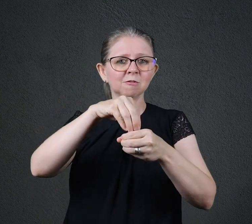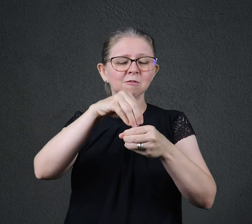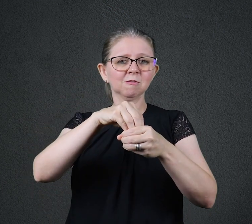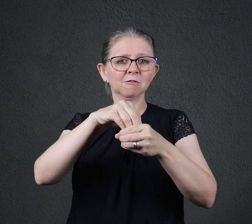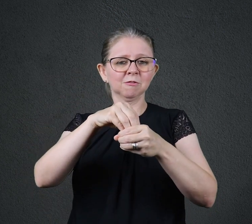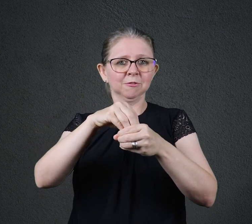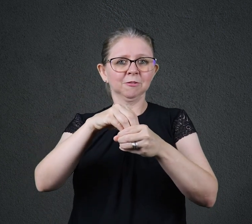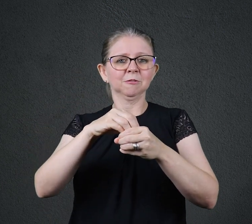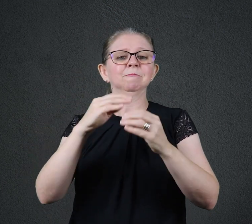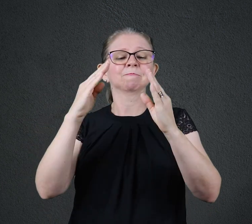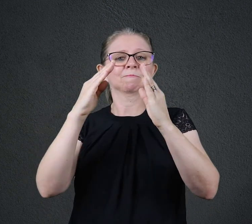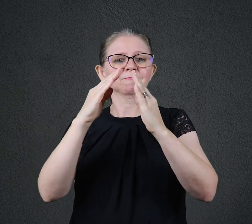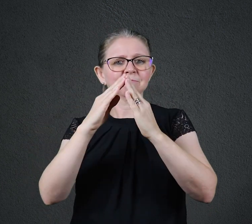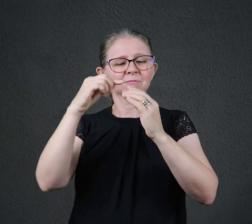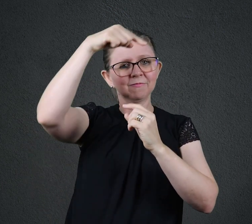36, versículo 6, parte B.